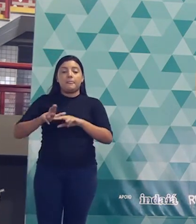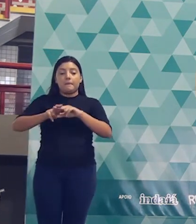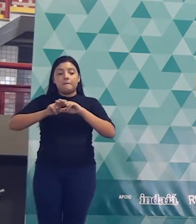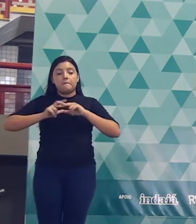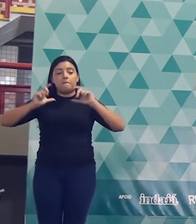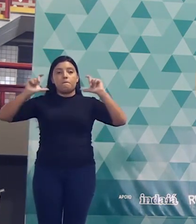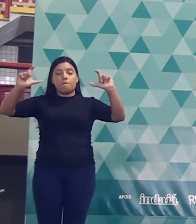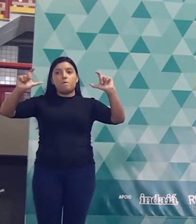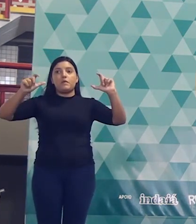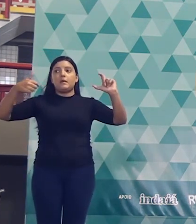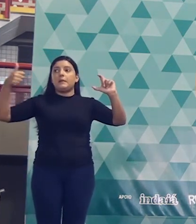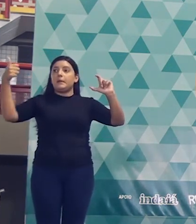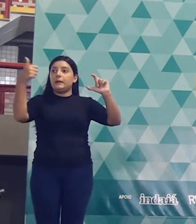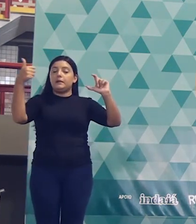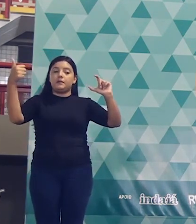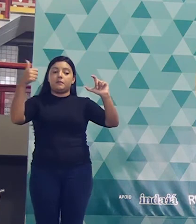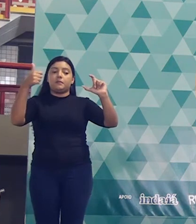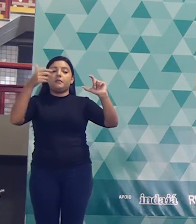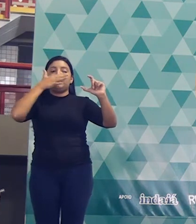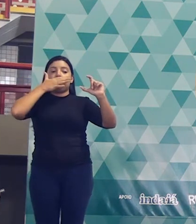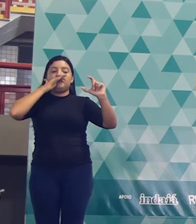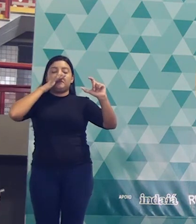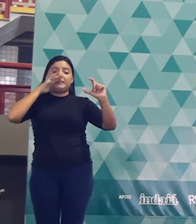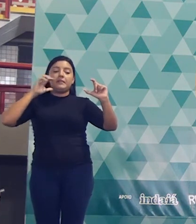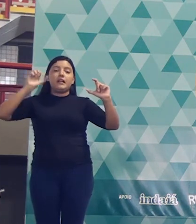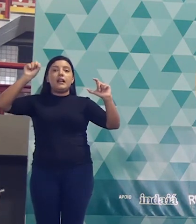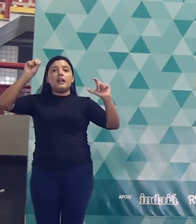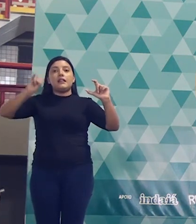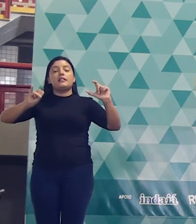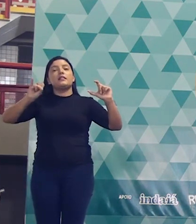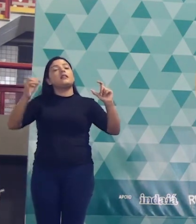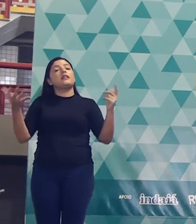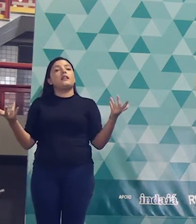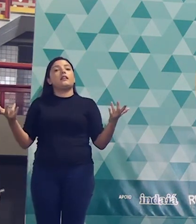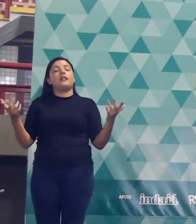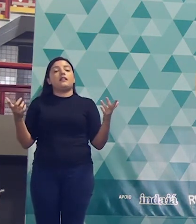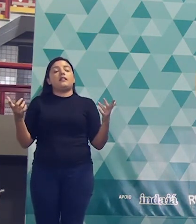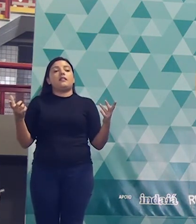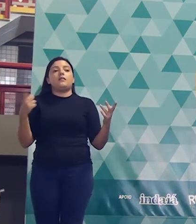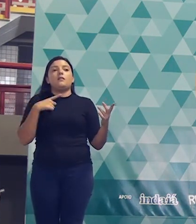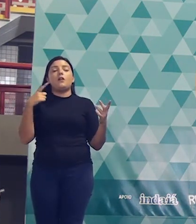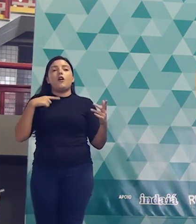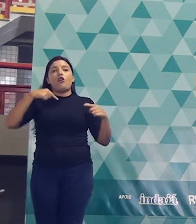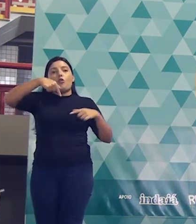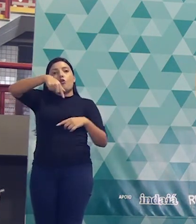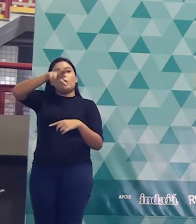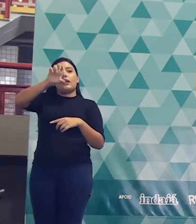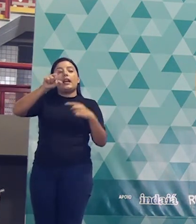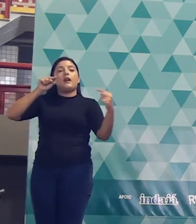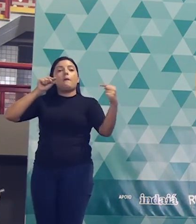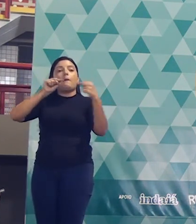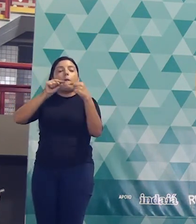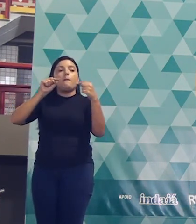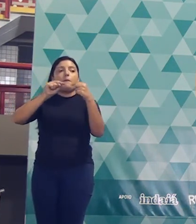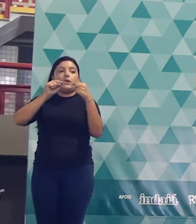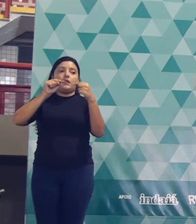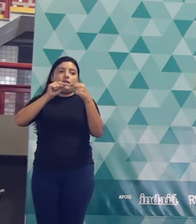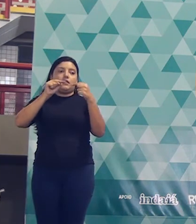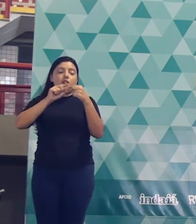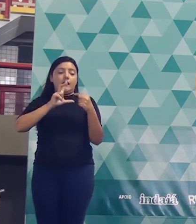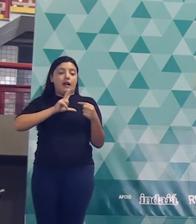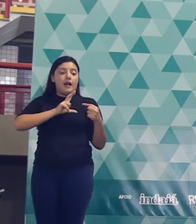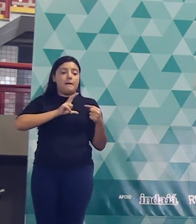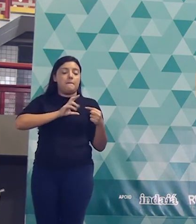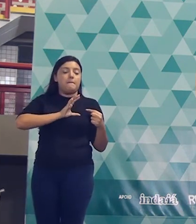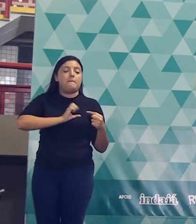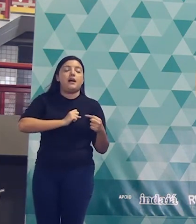é marcada por subordinação. Sintaticamente, o que assinala isso. Mas o verbo amar